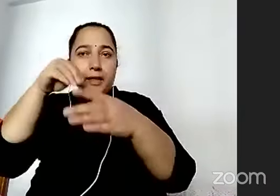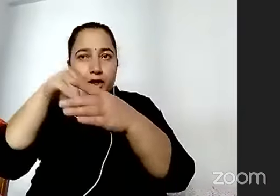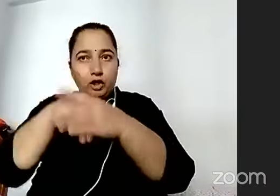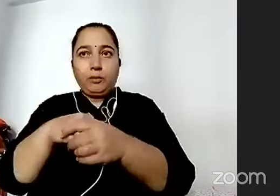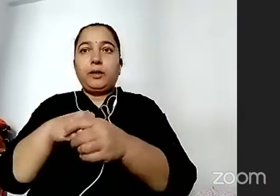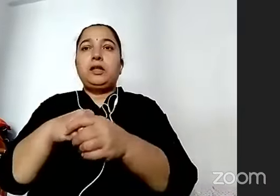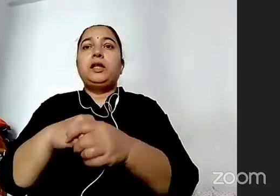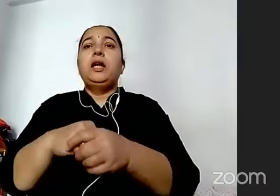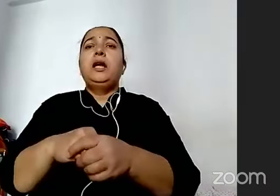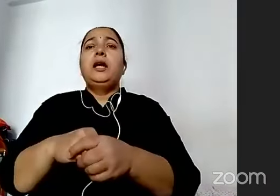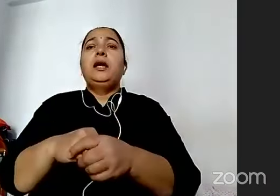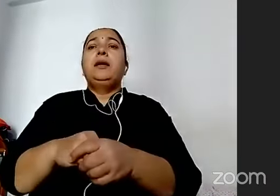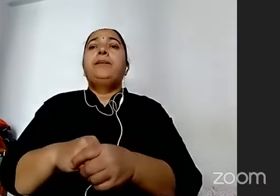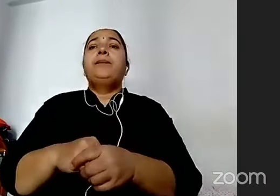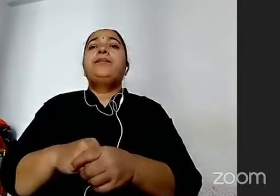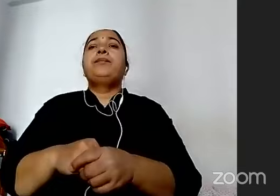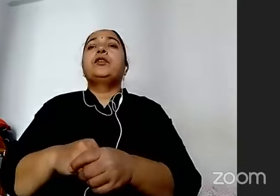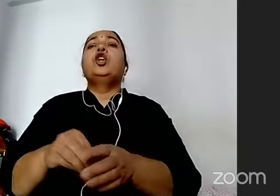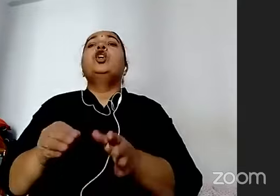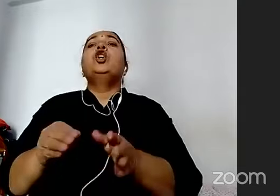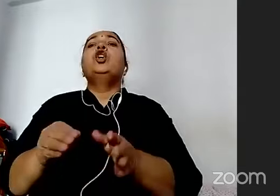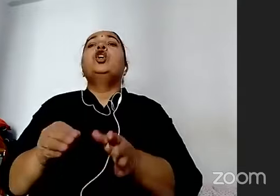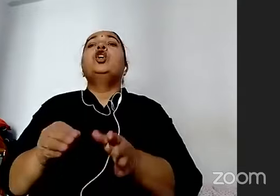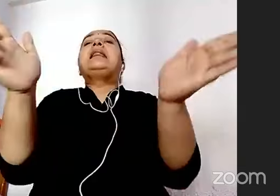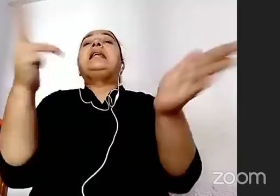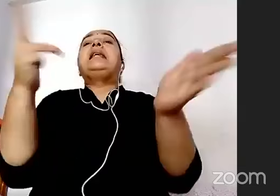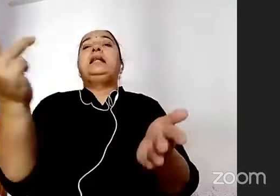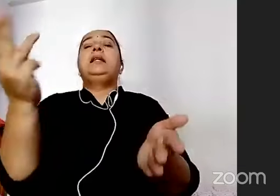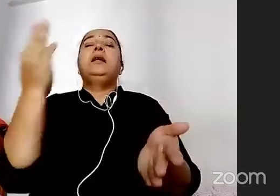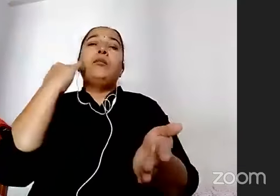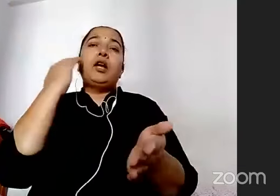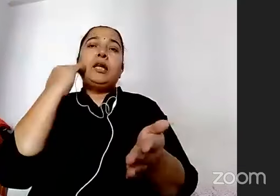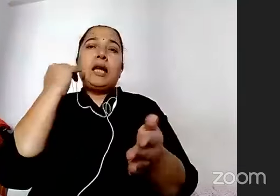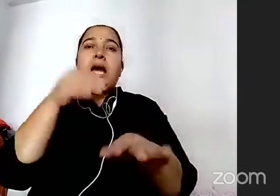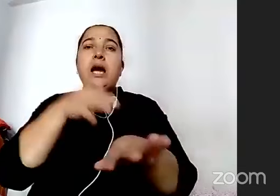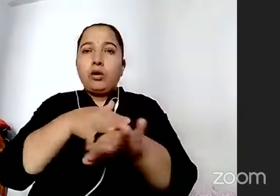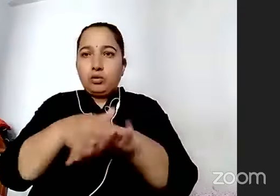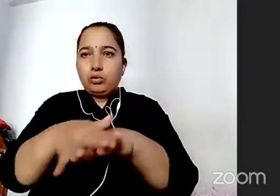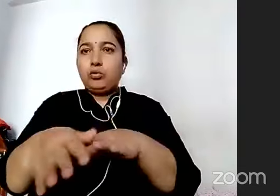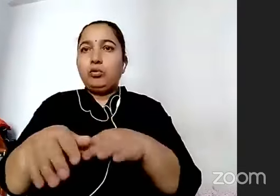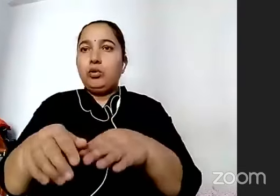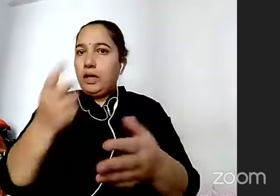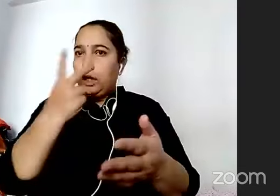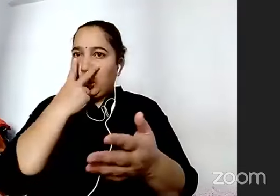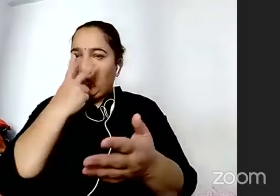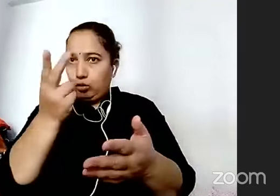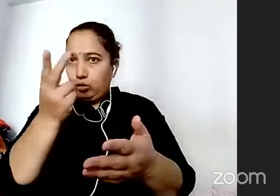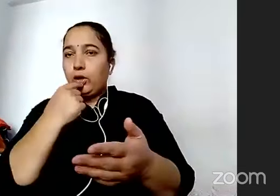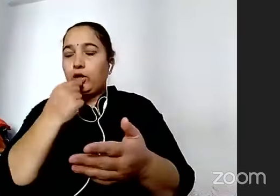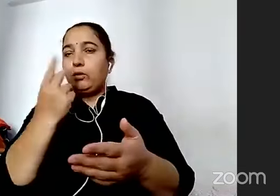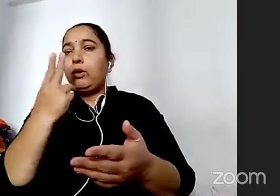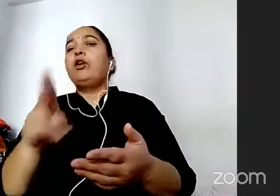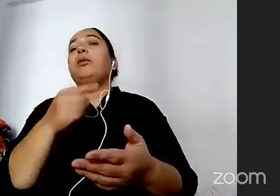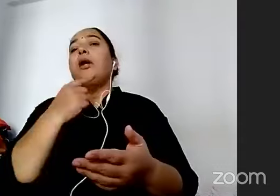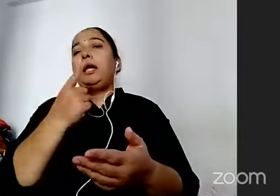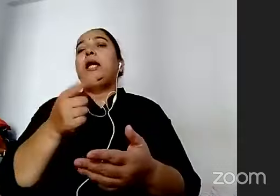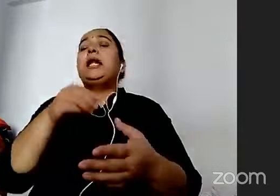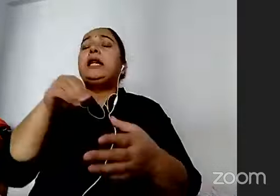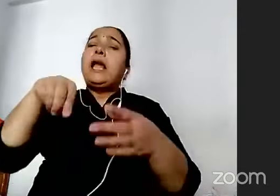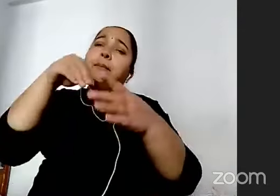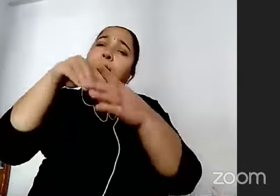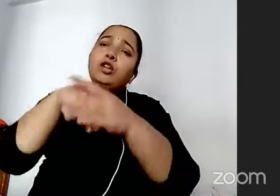अवधारणा इन्टरसेक्सनल अप्रोचमा हेर्नुहोस् भनेर भन्नुभयो भने त्यहाँभित्रको चाहिँ वर्गमा हेर्नुभयो भने अति चाहिँ